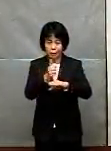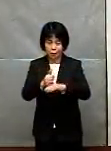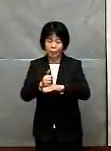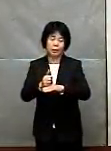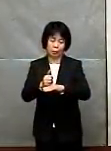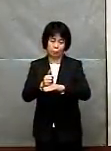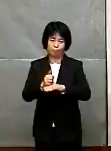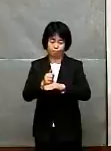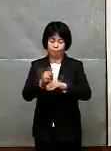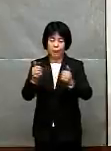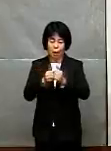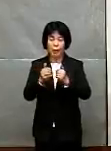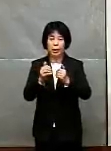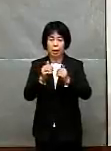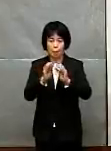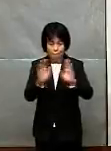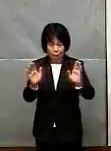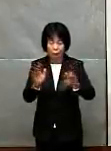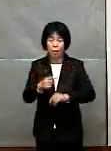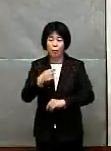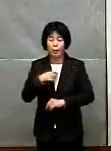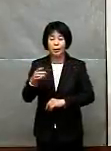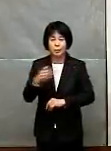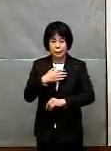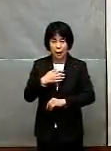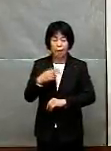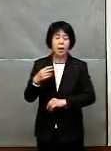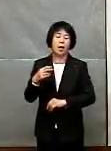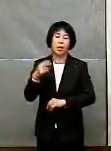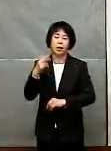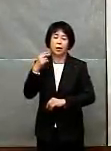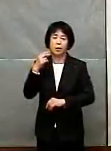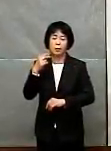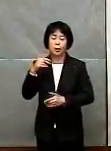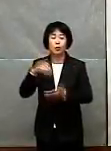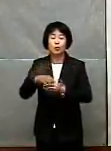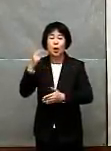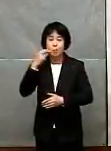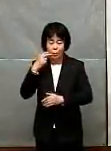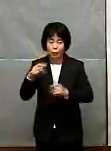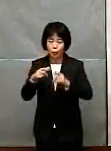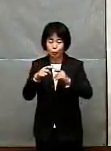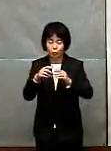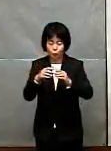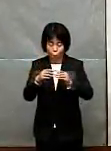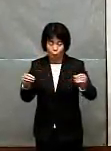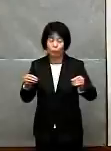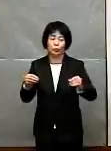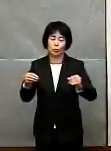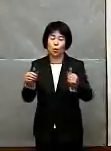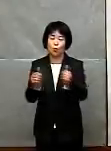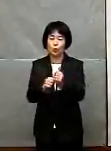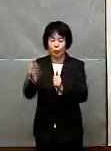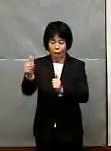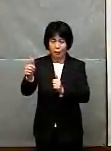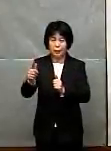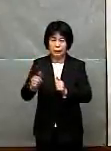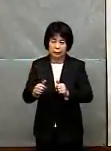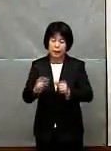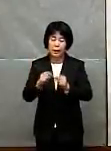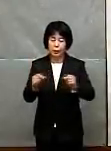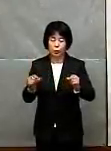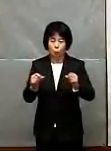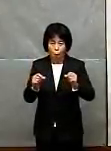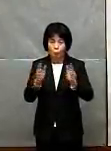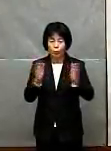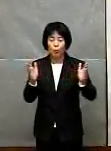ども、私から末松国土交通副大臣に対して、地方創生の基盤とな